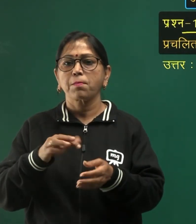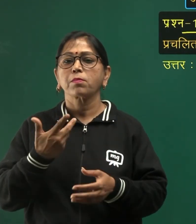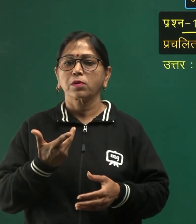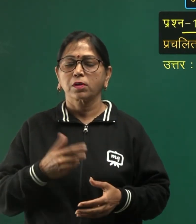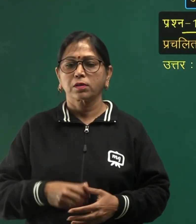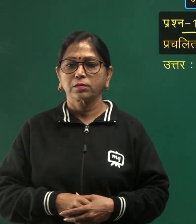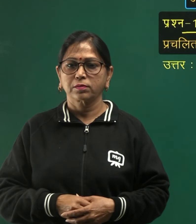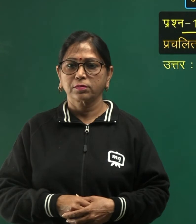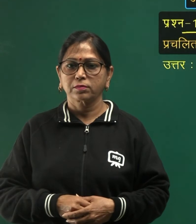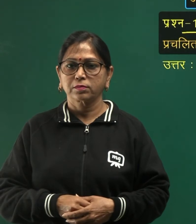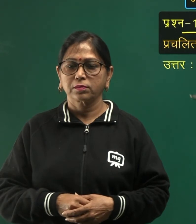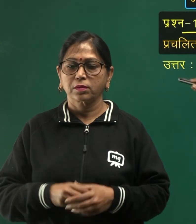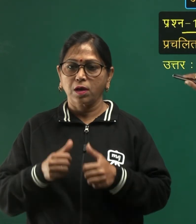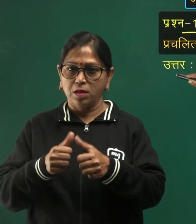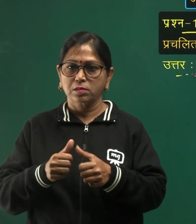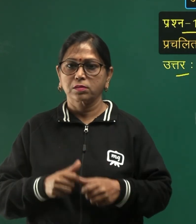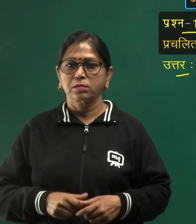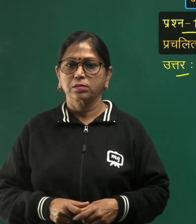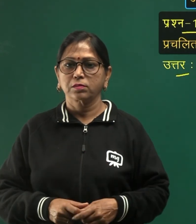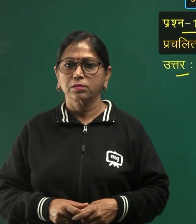प्रचलित नाम क्या है